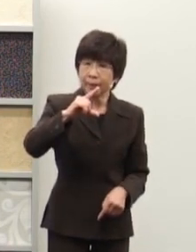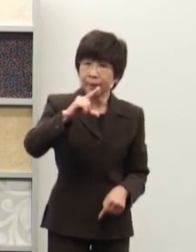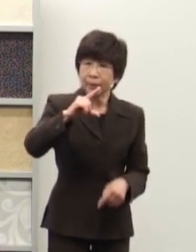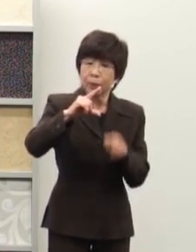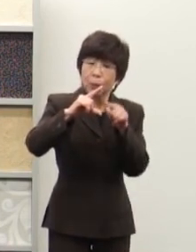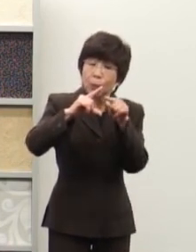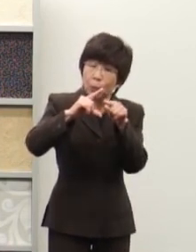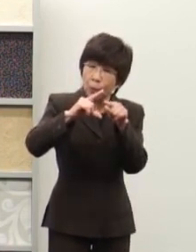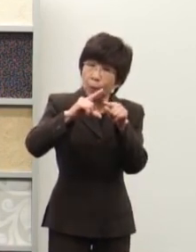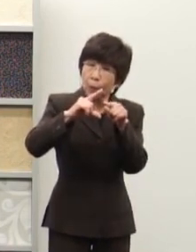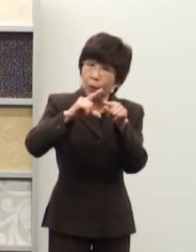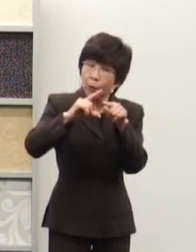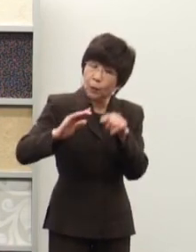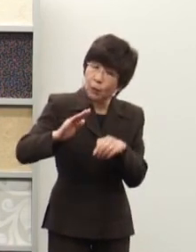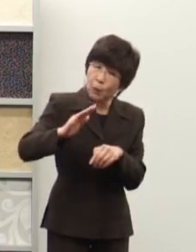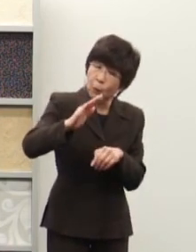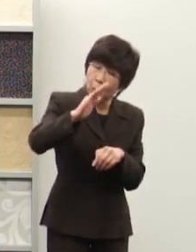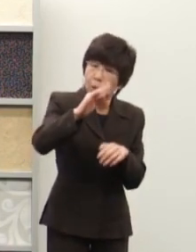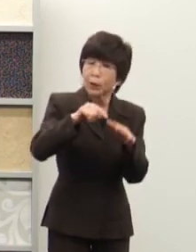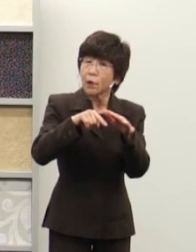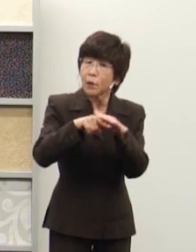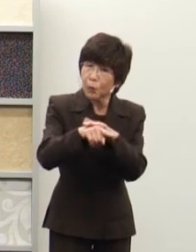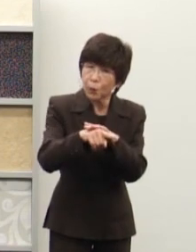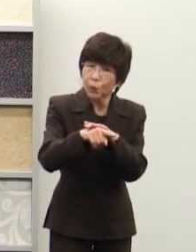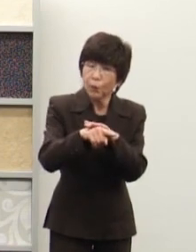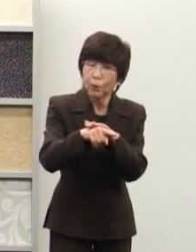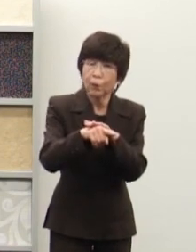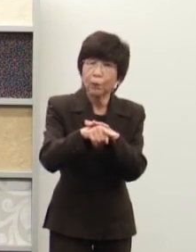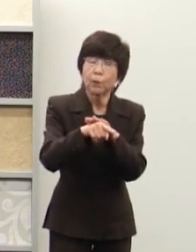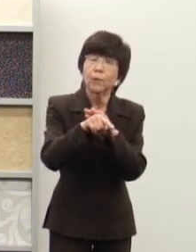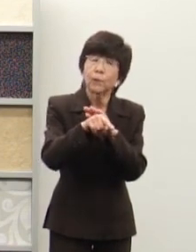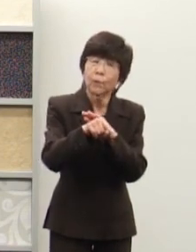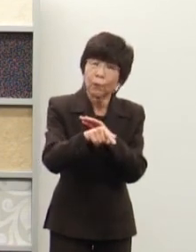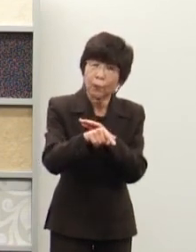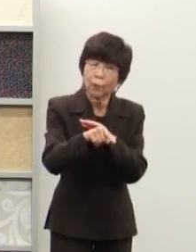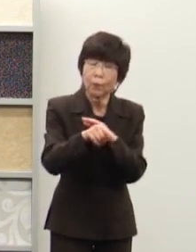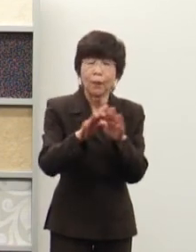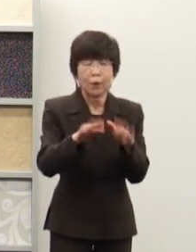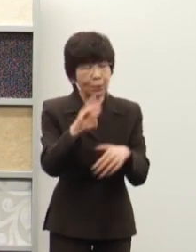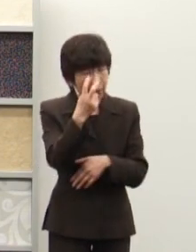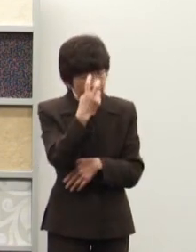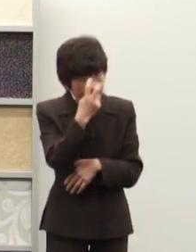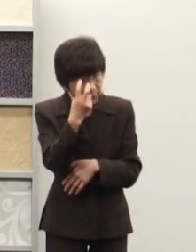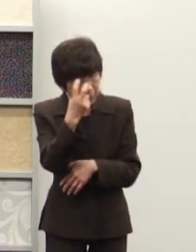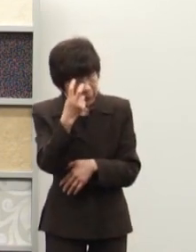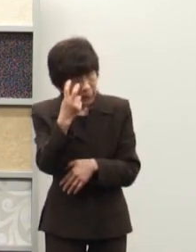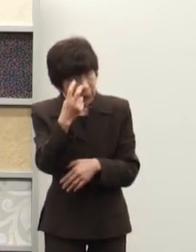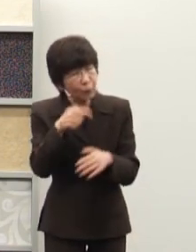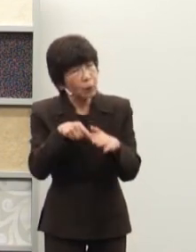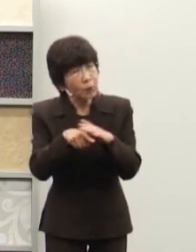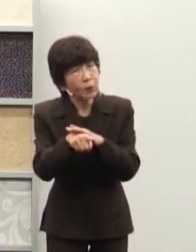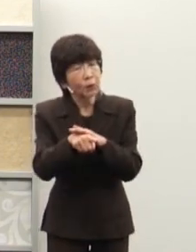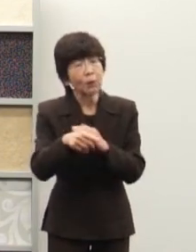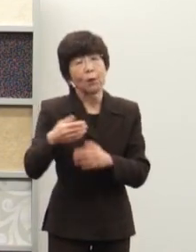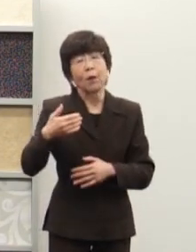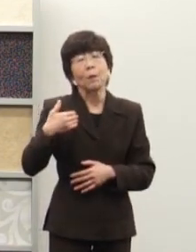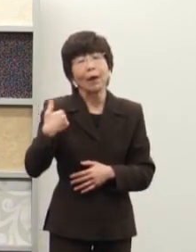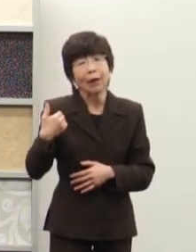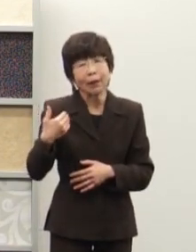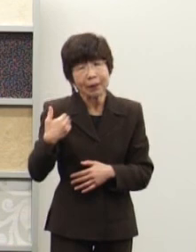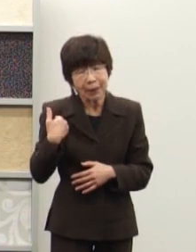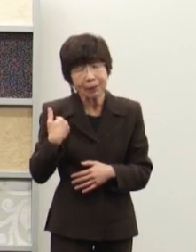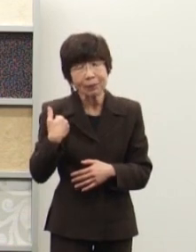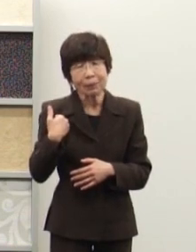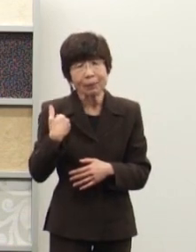なぜそこがそういうふうになっているのかっていうのは、なかなかいろいろと見てみてもわからないというのが現状です